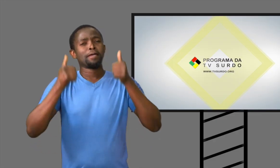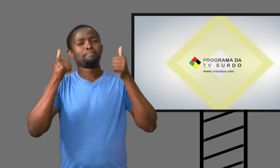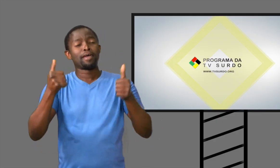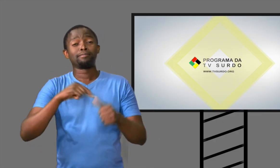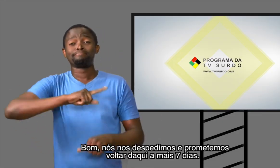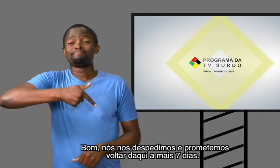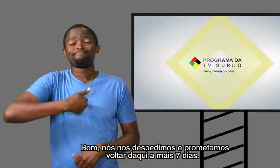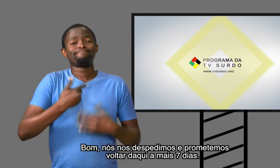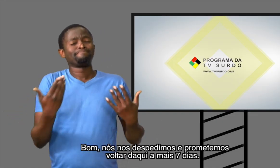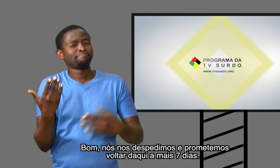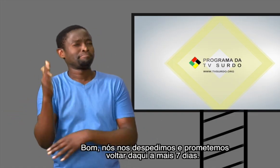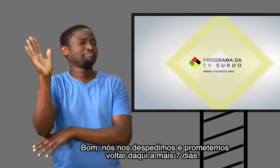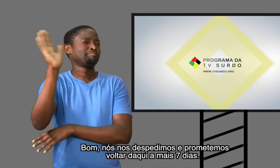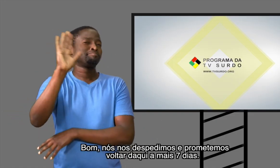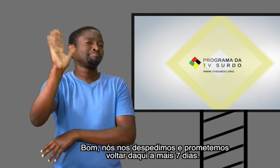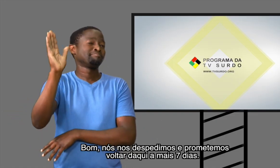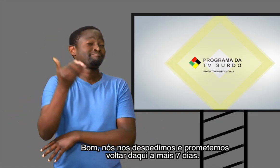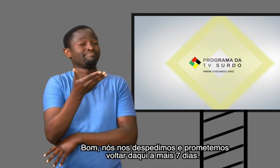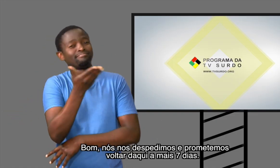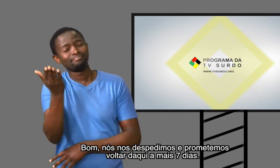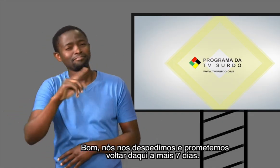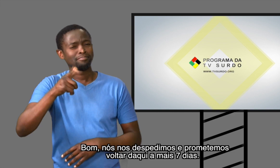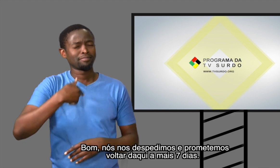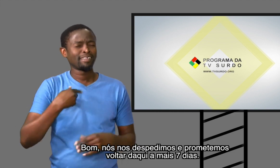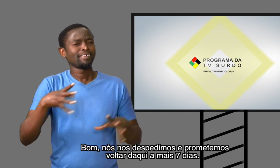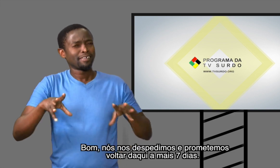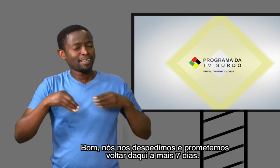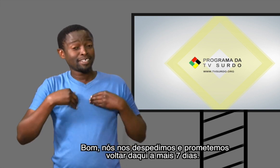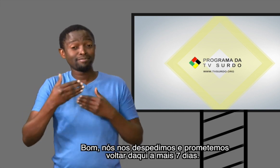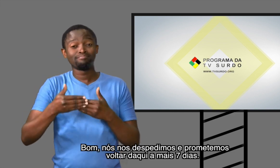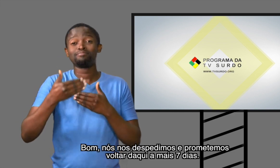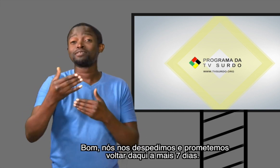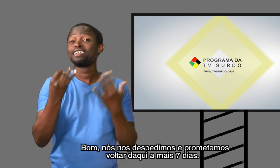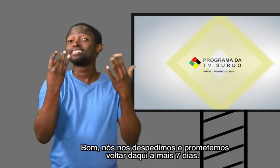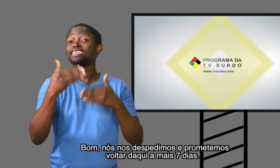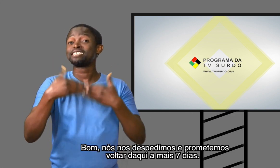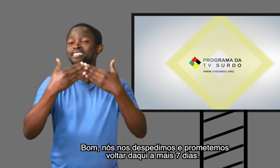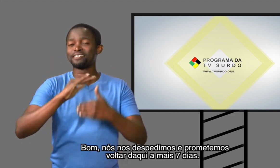despedimos e prometemos voltar daqui a mais sete dias